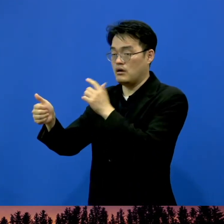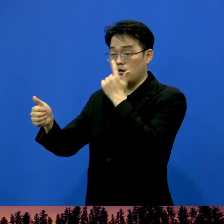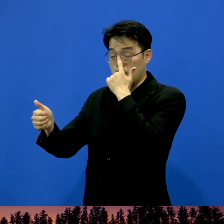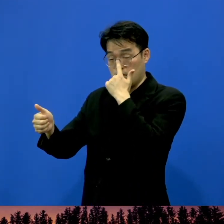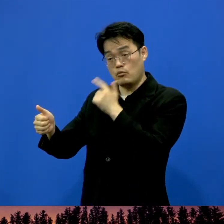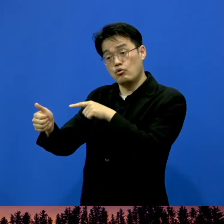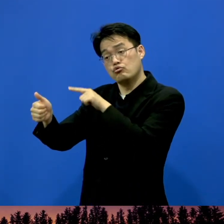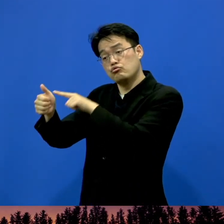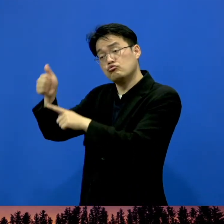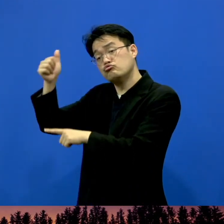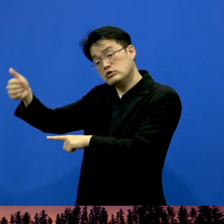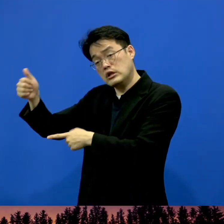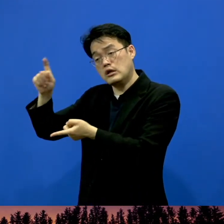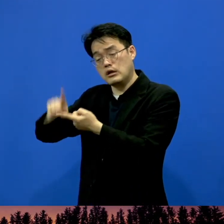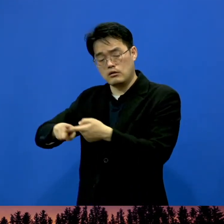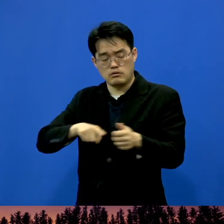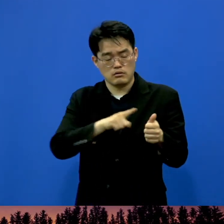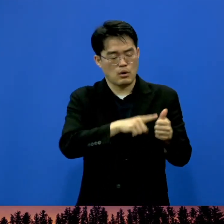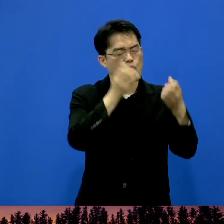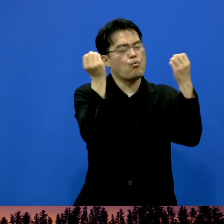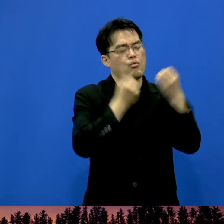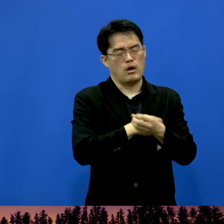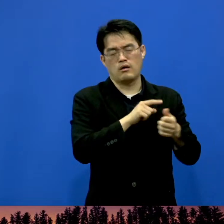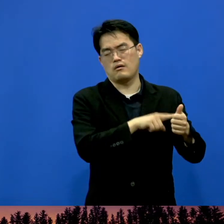대한 오해예요. 주인에 대한 오해.